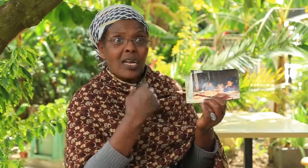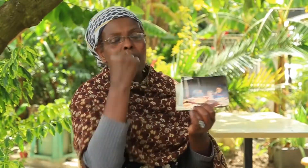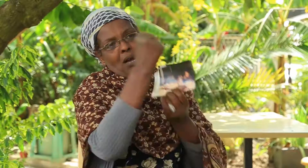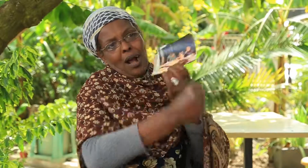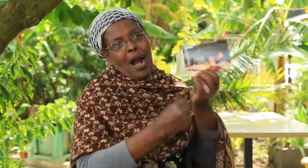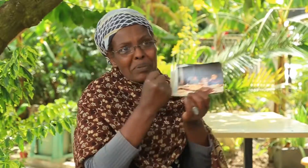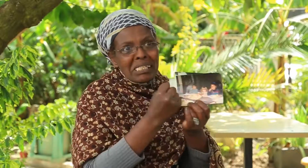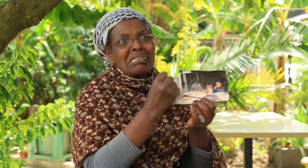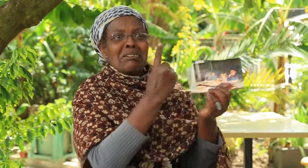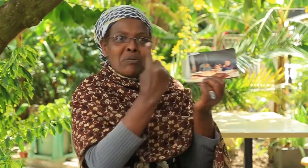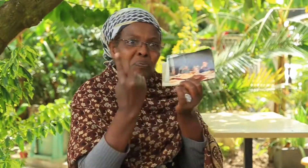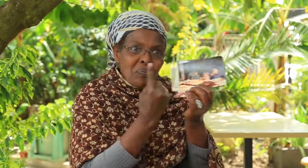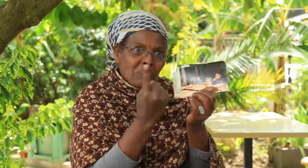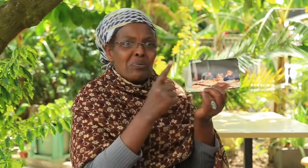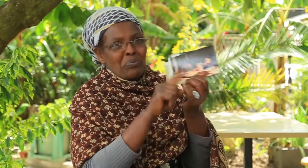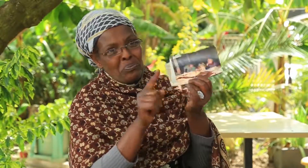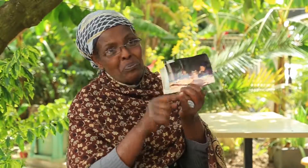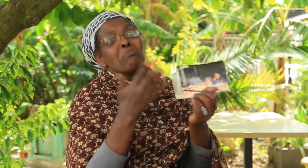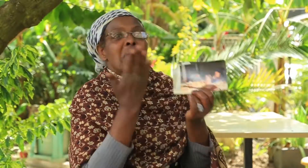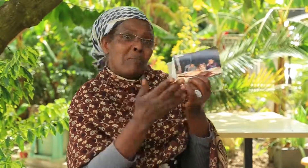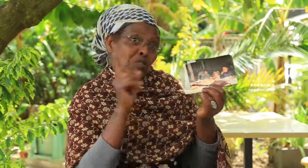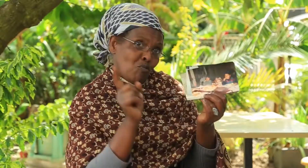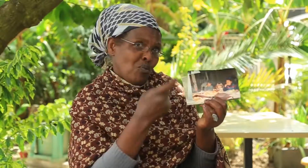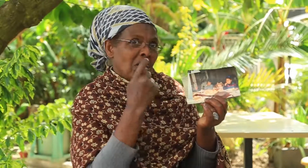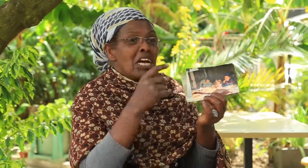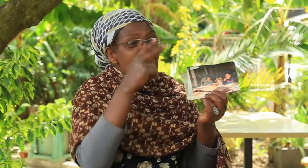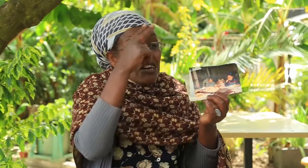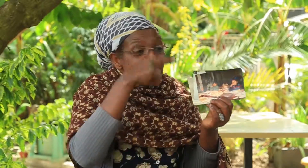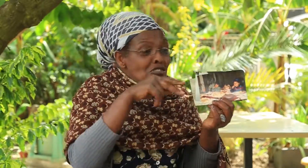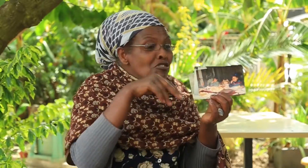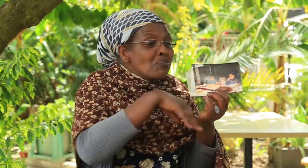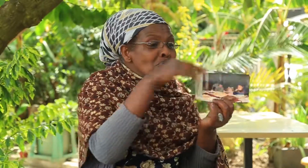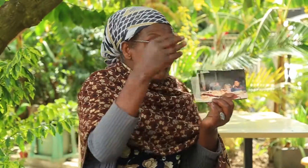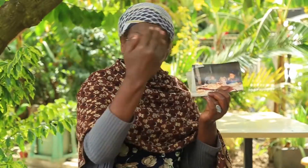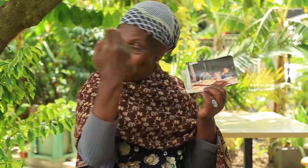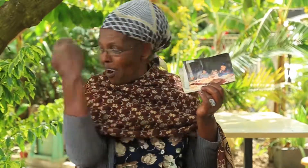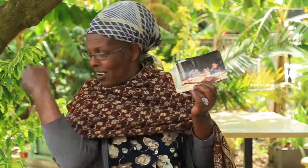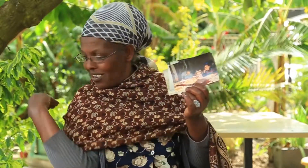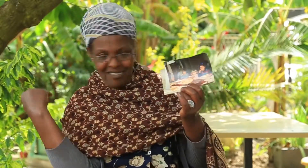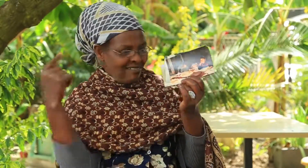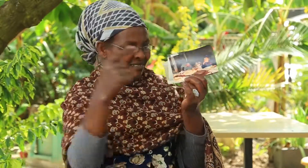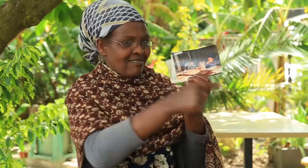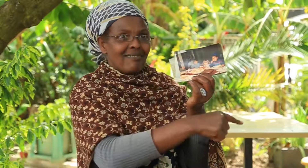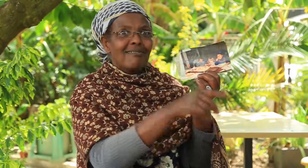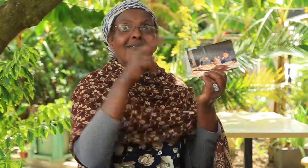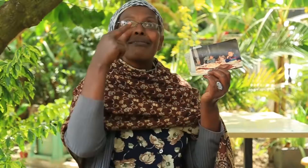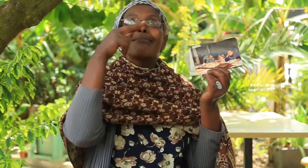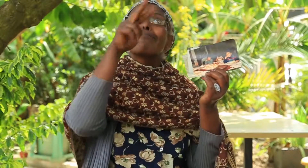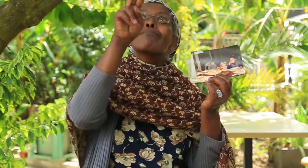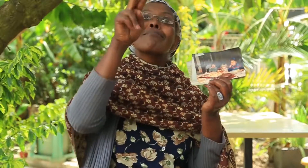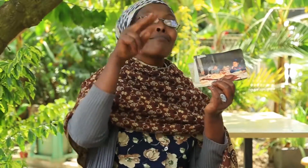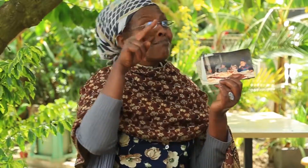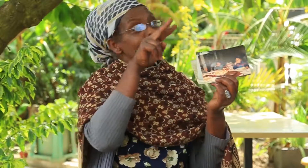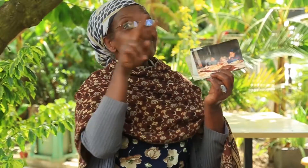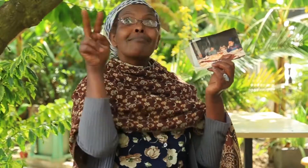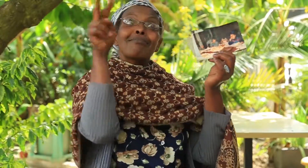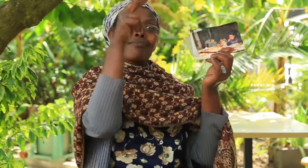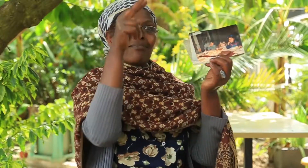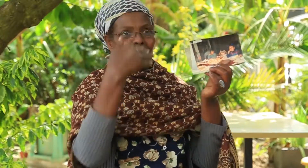ምናልባት የአንድ ዓመት እድሜያቸው የልደት በዓላቸው ሊሆን ይችላል። ልጆቼ ከኋላ ሆነዋል፣ ጭንቅላታቸው